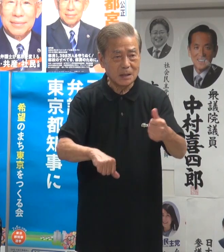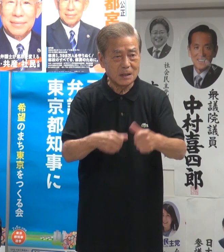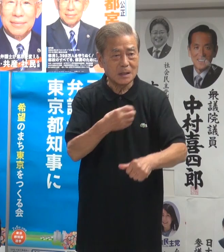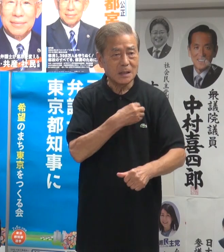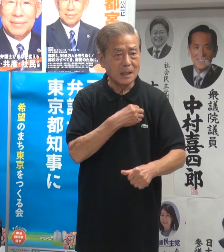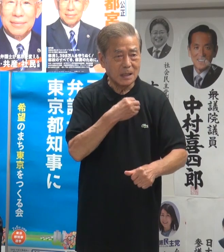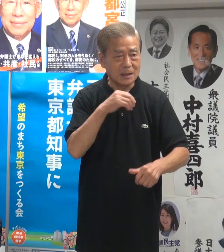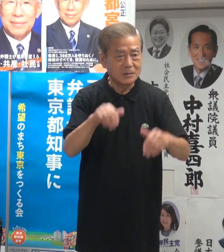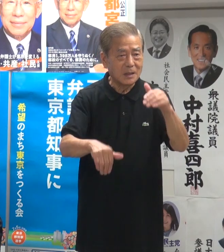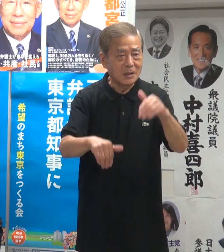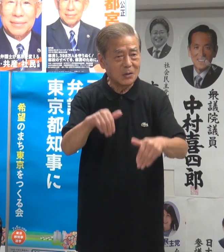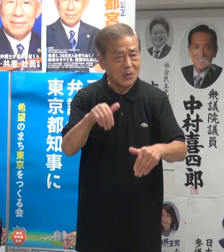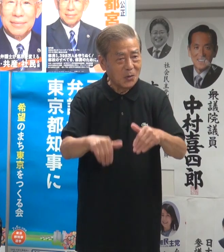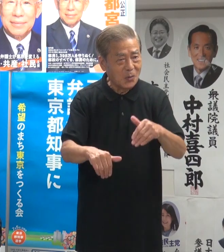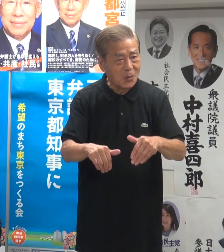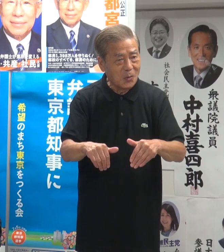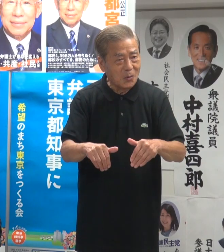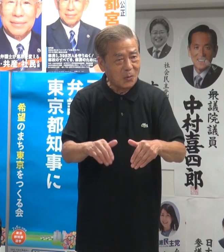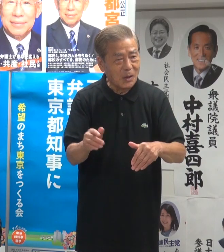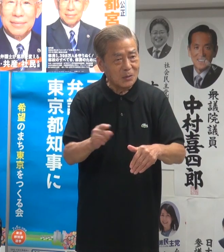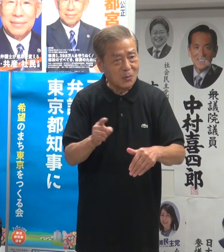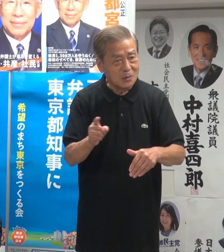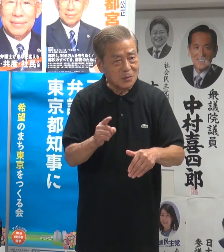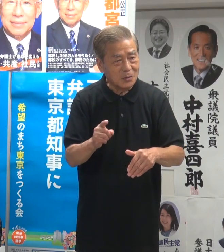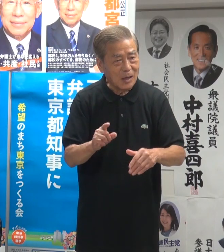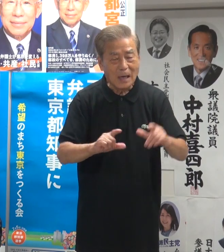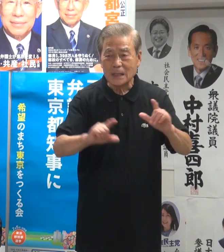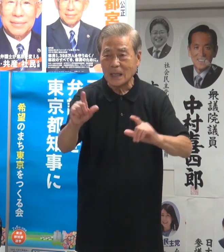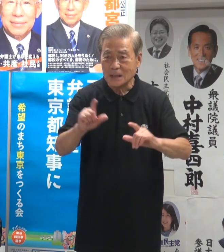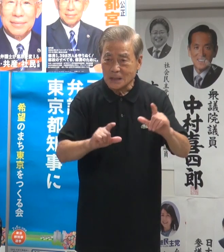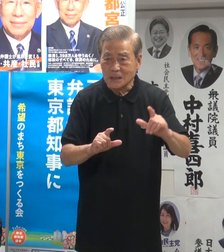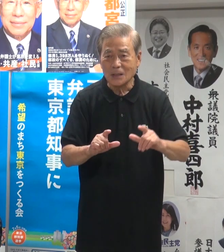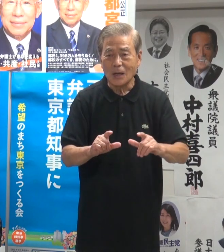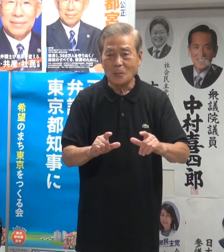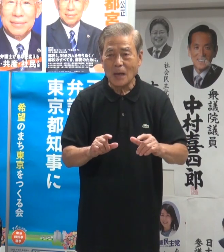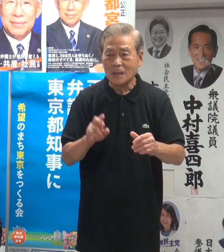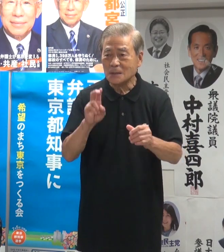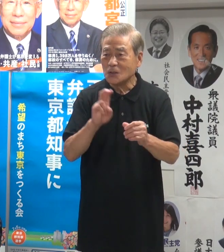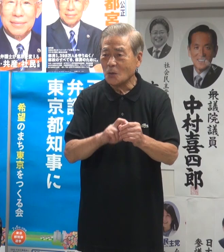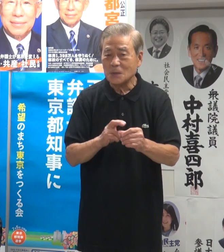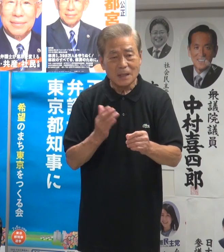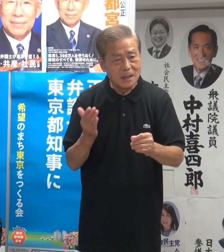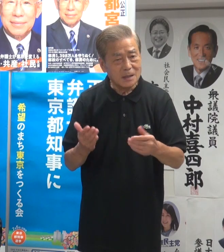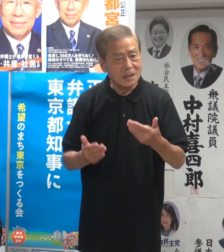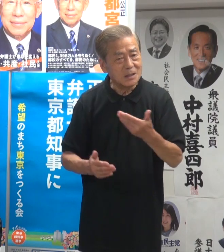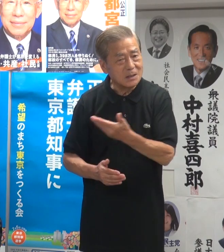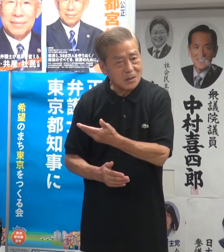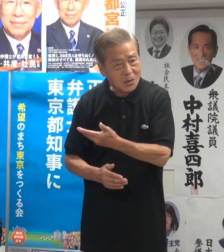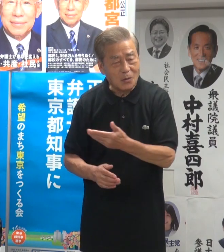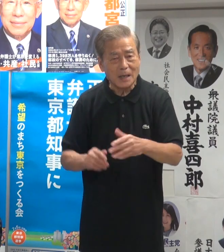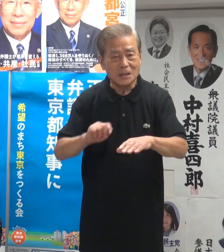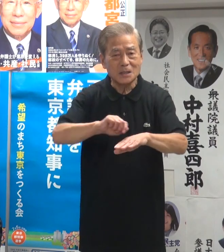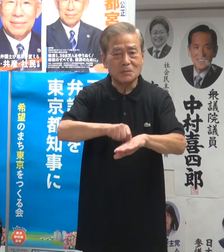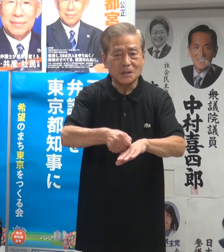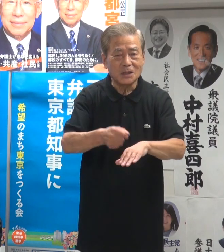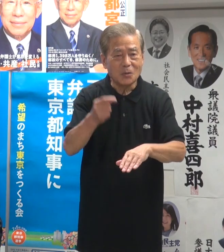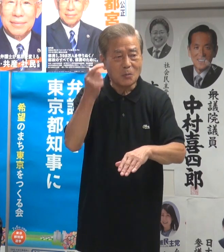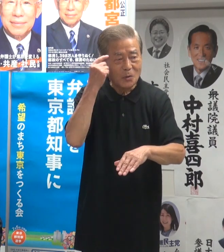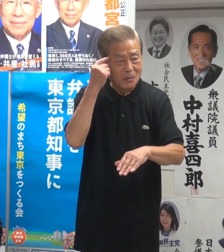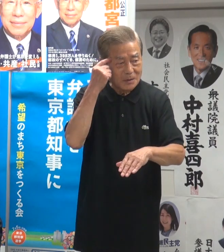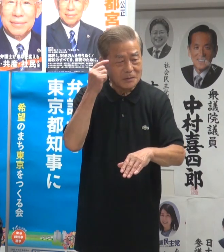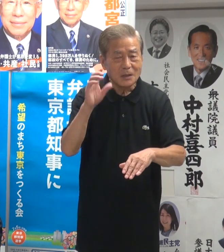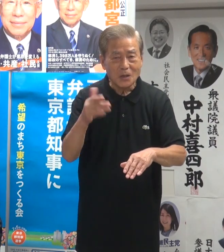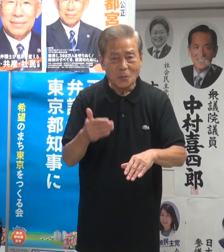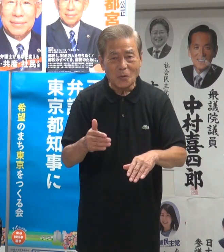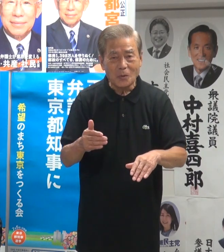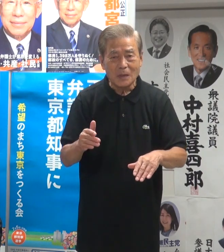う形がこう考えられるのか、宇都宮さんにちょっとお聞きするのはちょっと厳しいかもしれませんが、ちょっとご本人で、今まとまっ